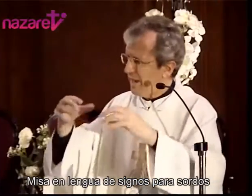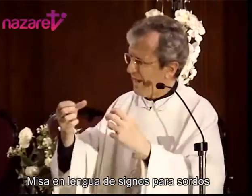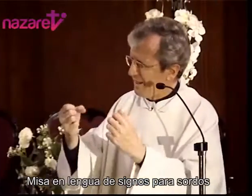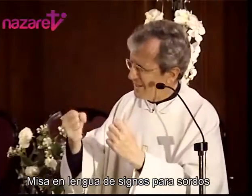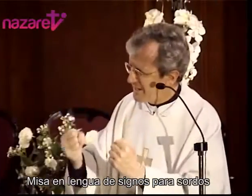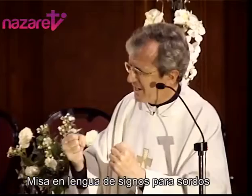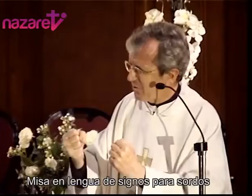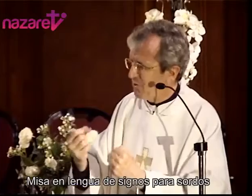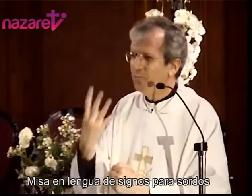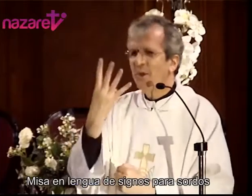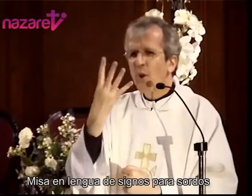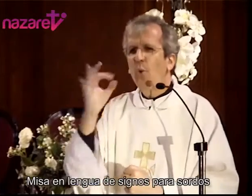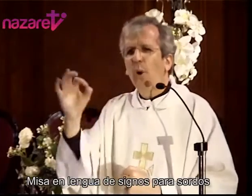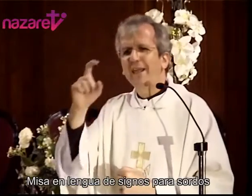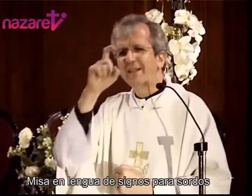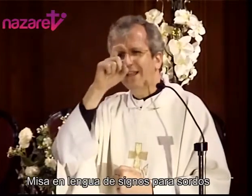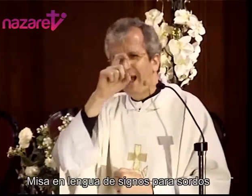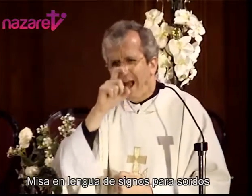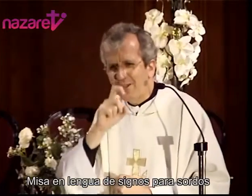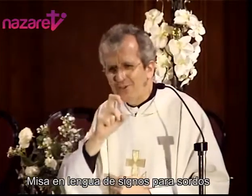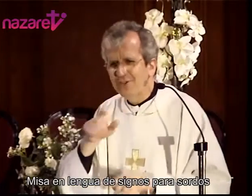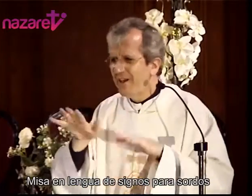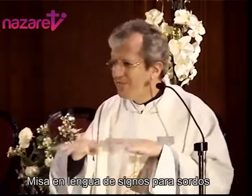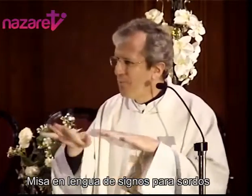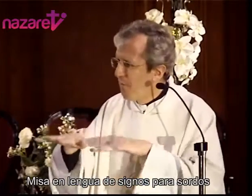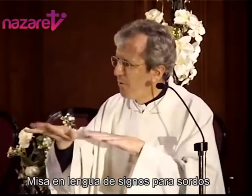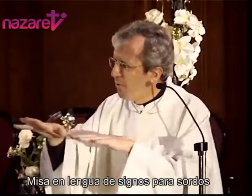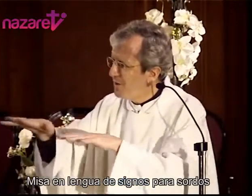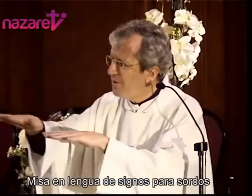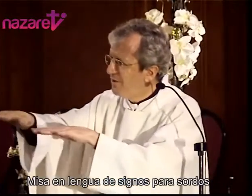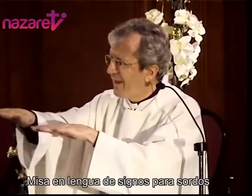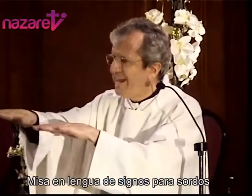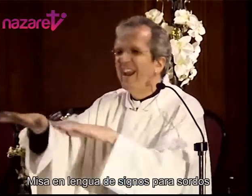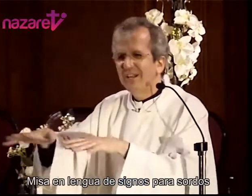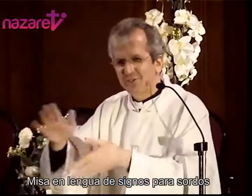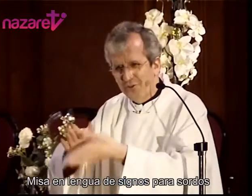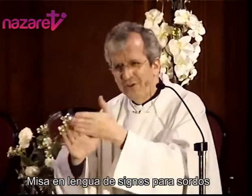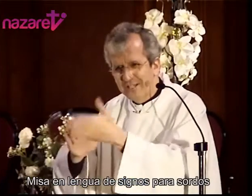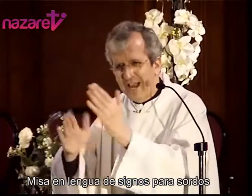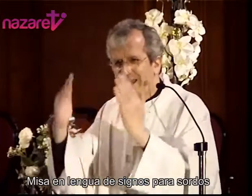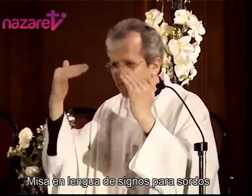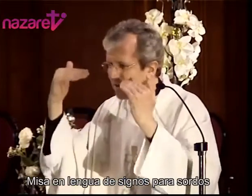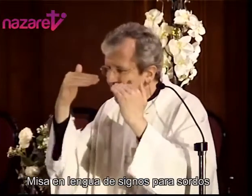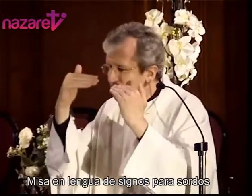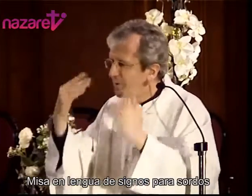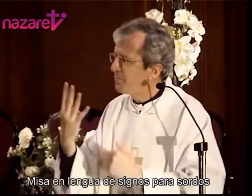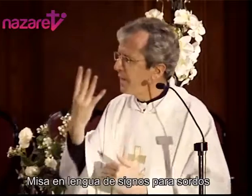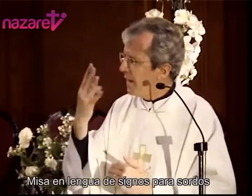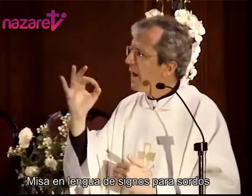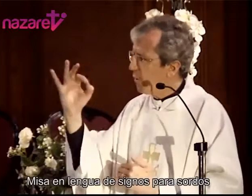el desierto, 40 años del pueblo judío en el éxodo saliendo de Egipto, el